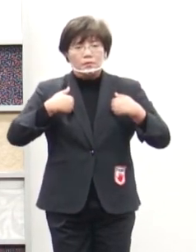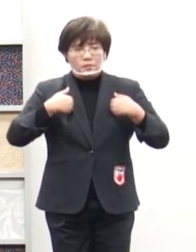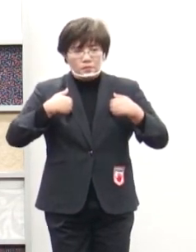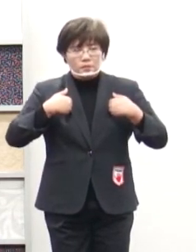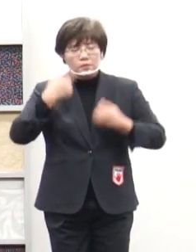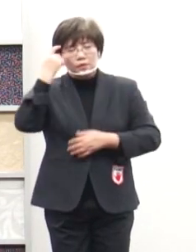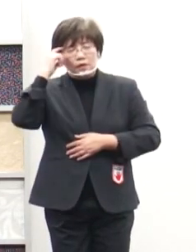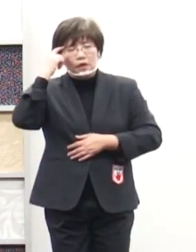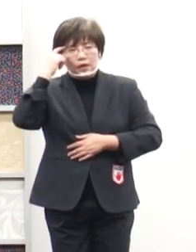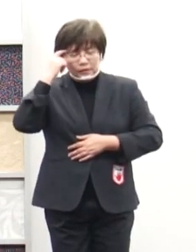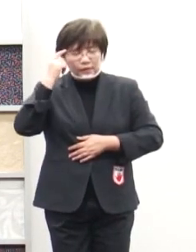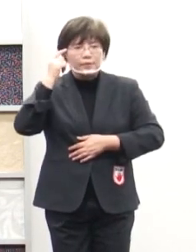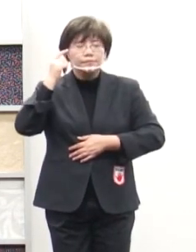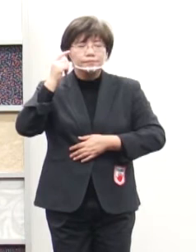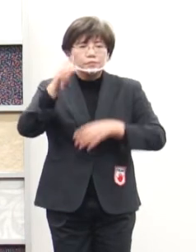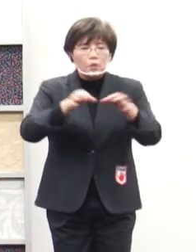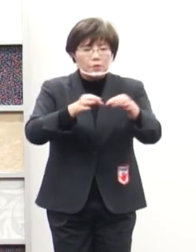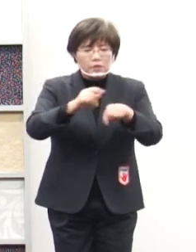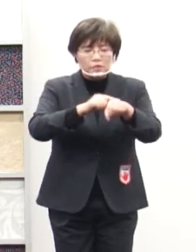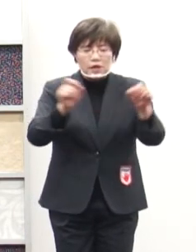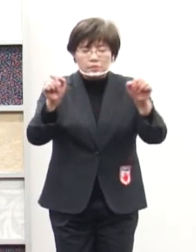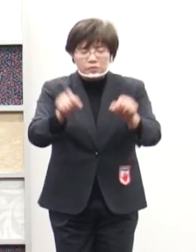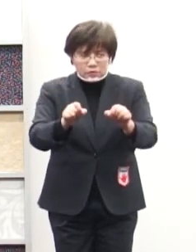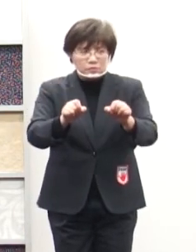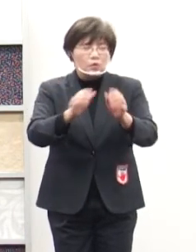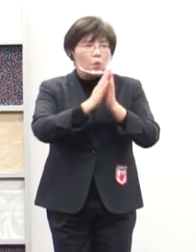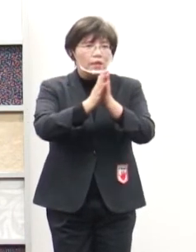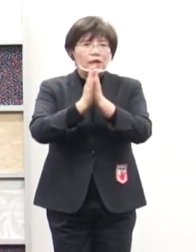あ 始めたものでありますが、